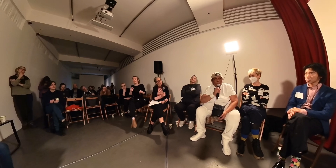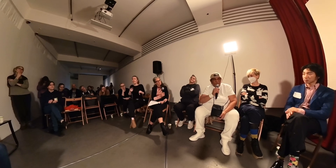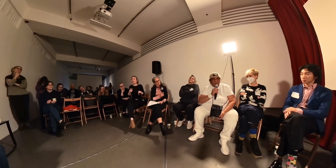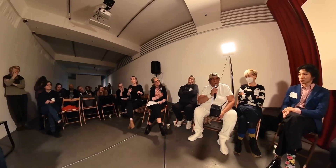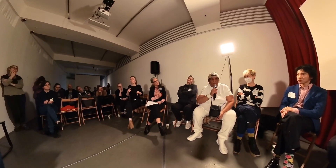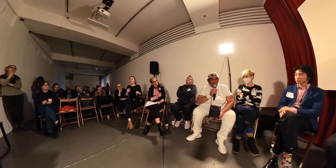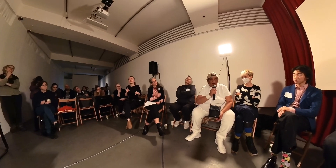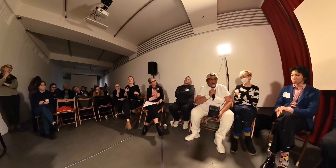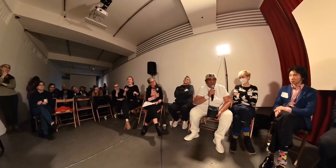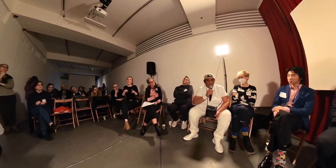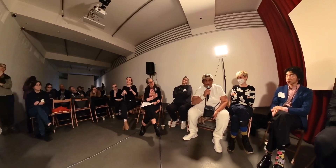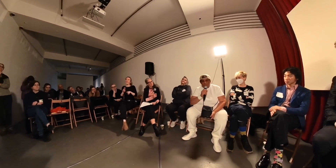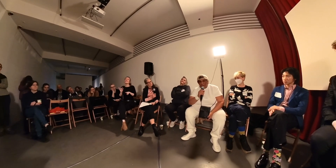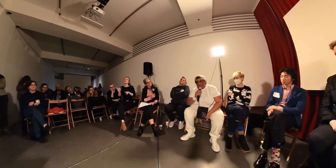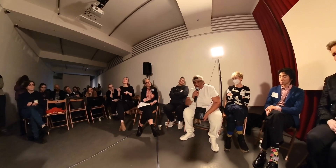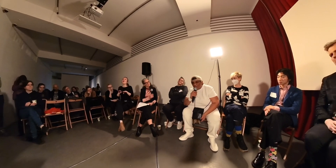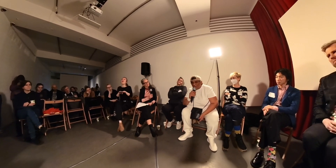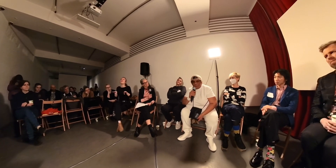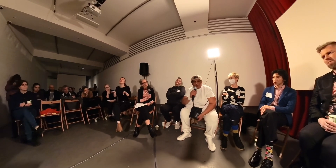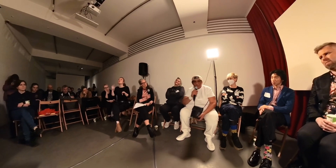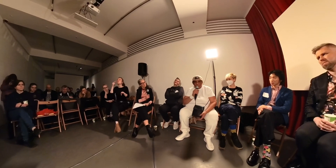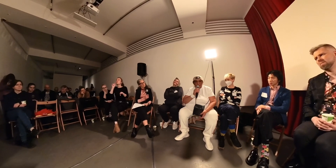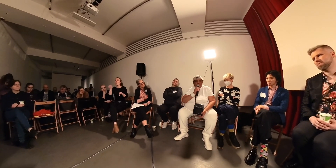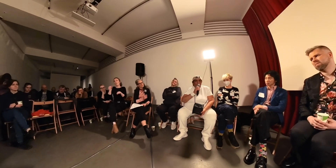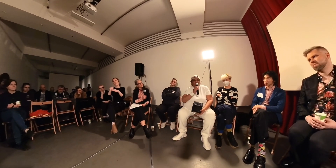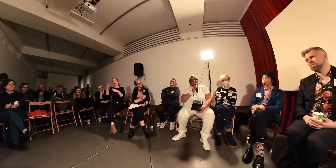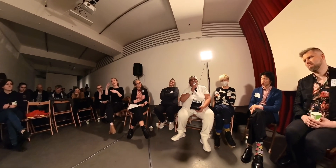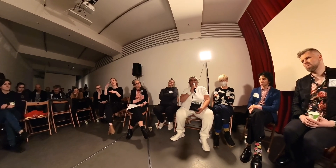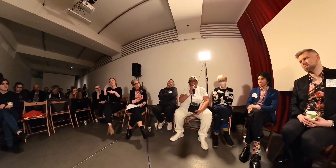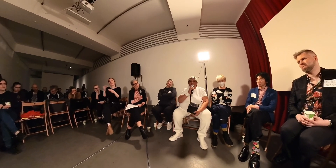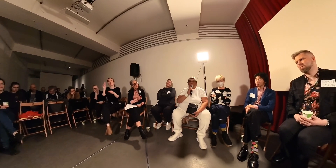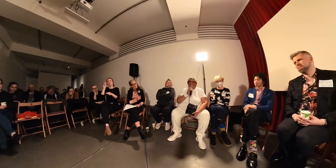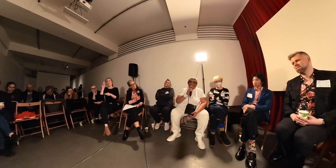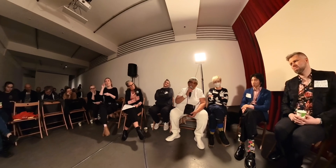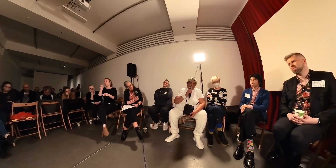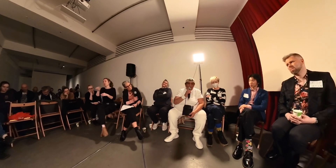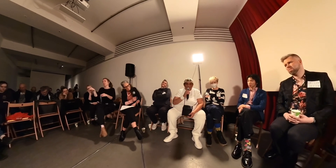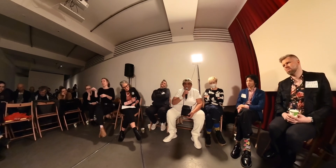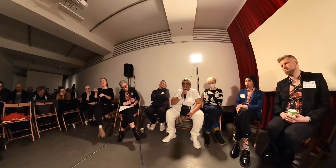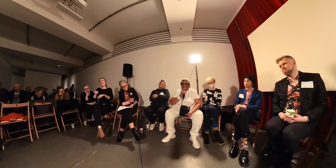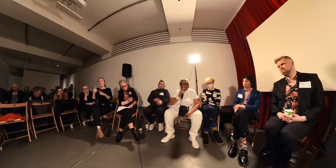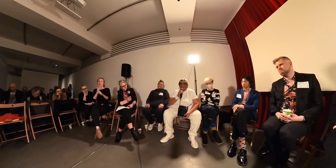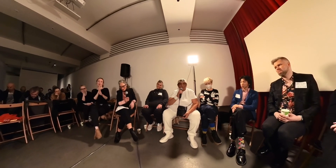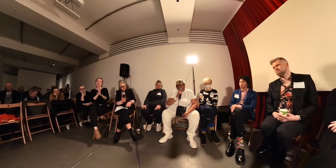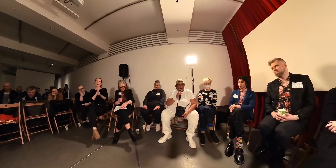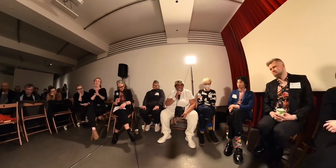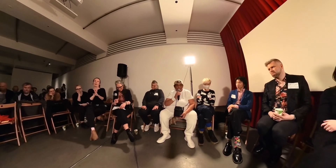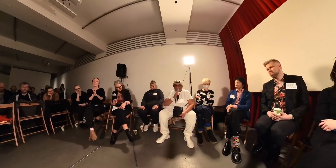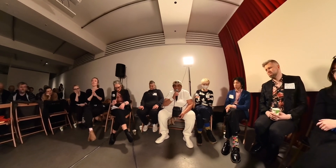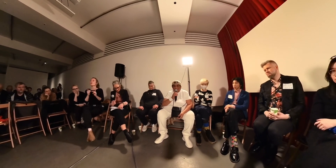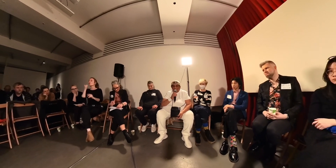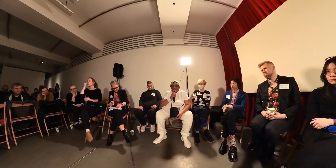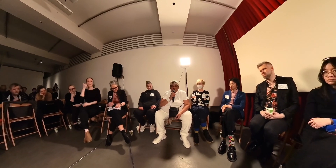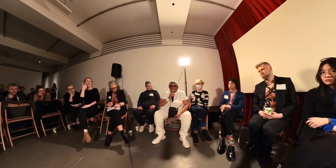většinou bezdomovci jsou na lavičkách, anebo jsou prostě někde ukrytý, kde, aby je člověk neviděl.